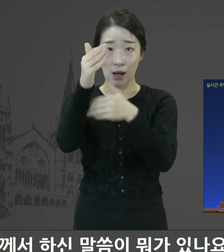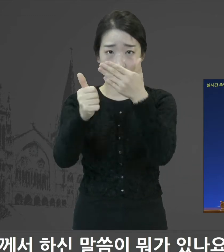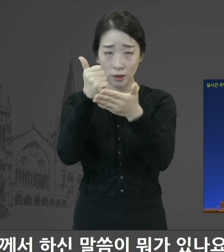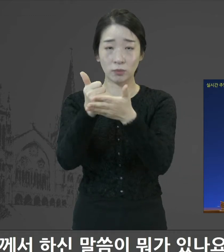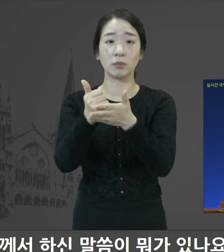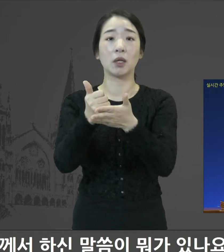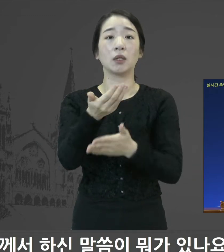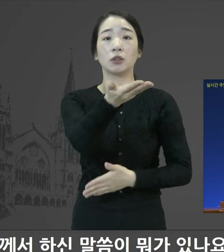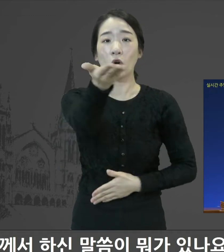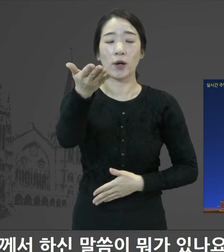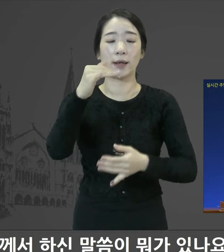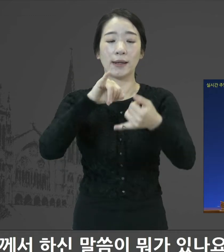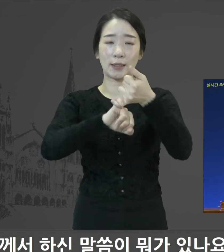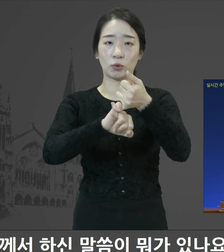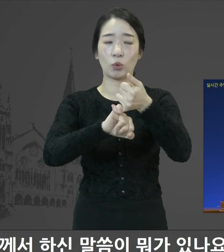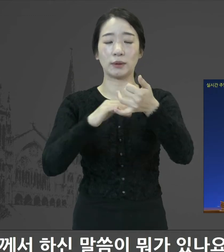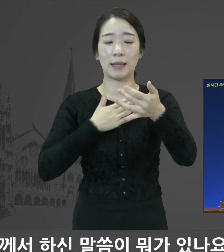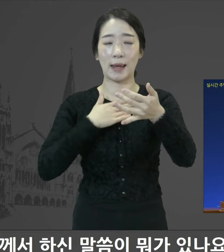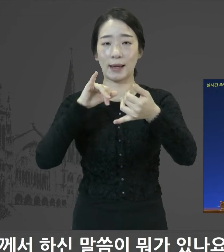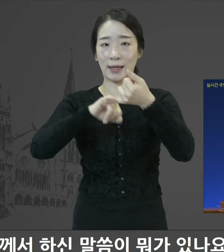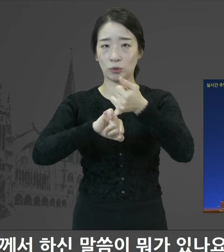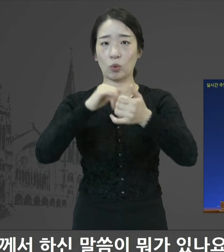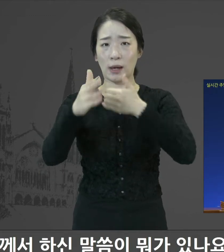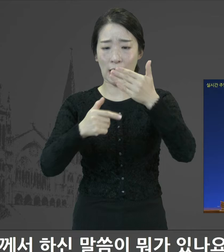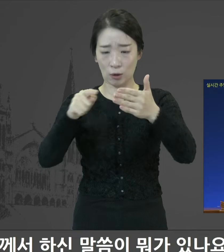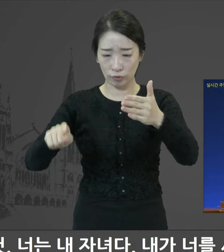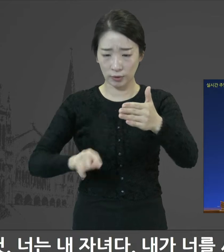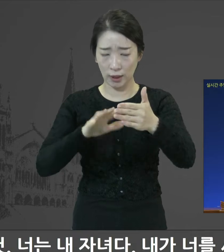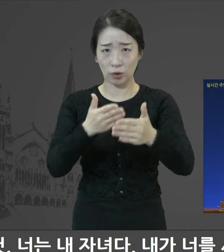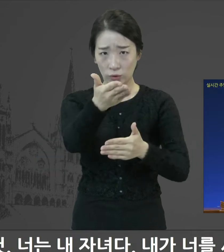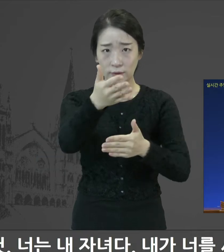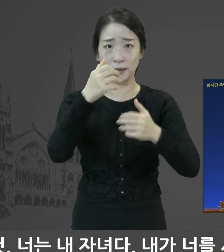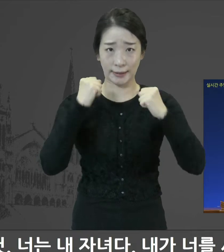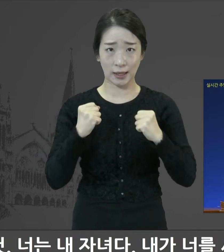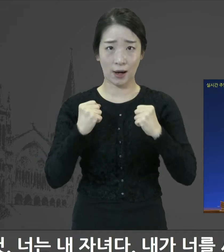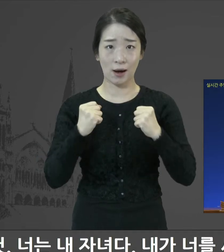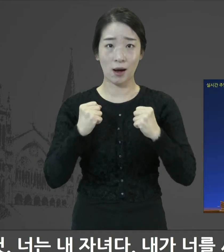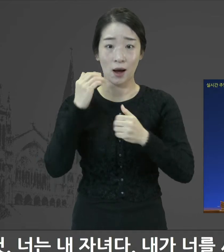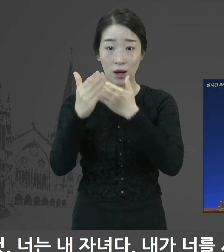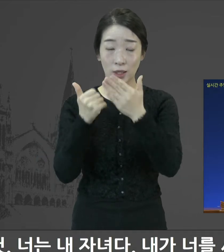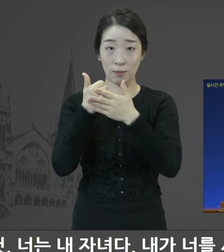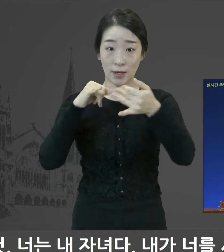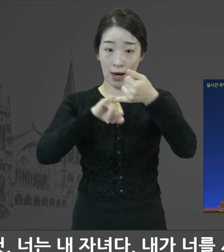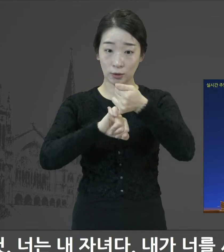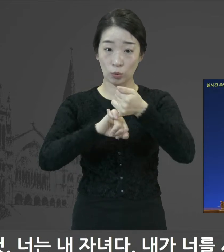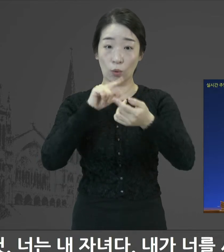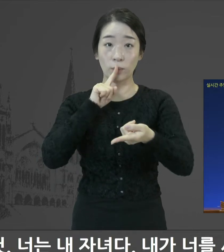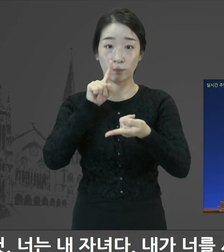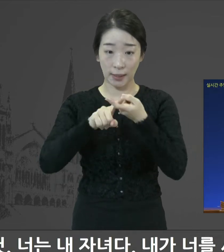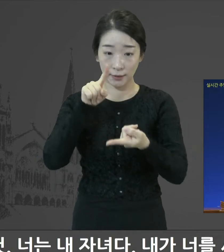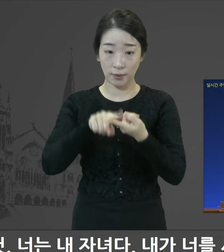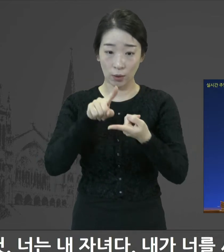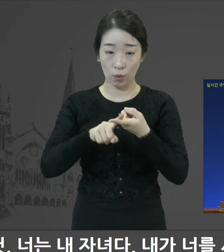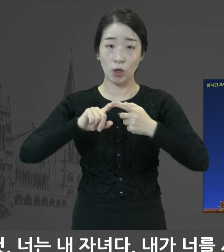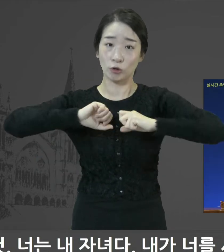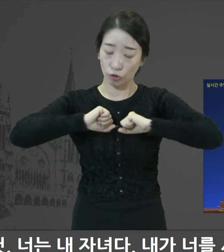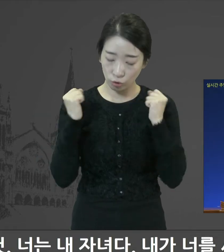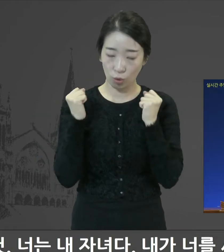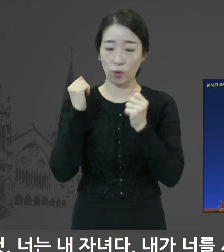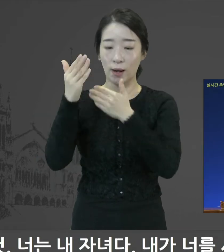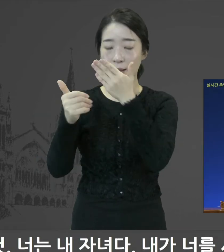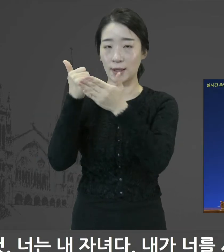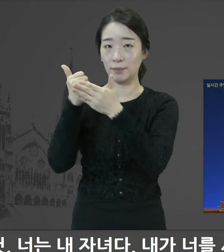내 약속 가운데 있다. 그래서 약속을 지키기 위해서 하나님 말씀에 순종하고, 하나님을